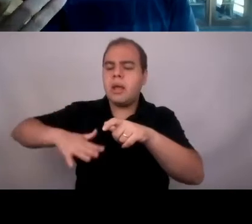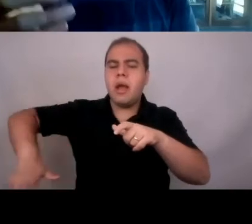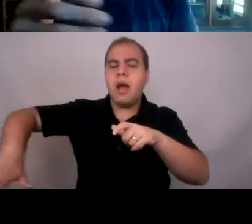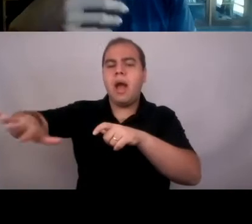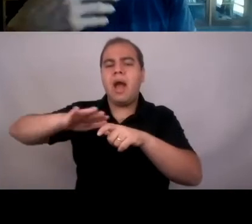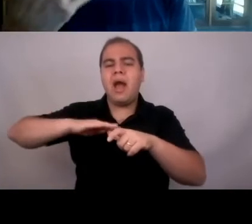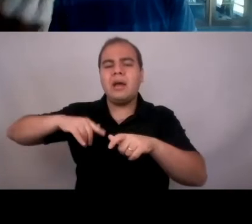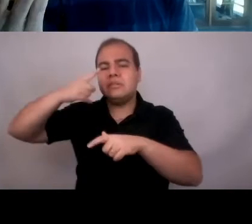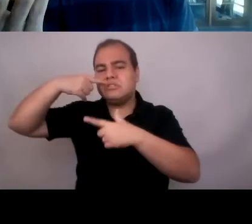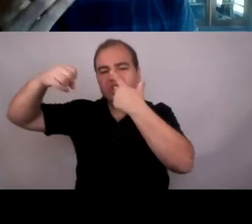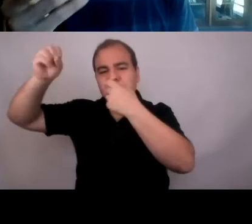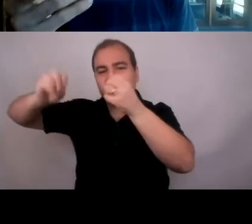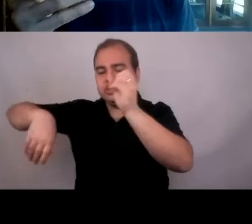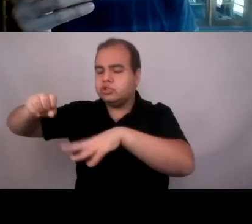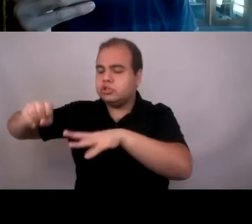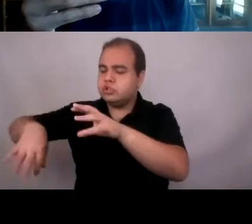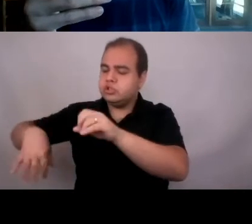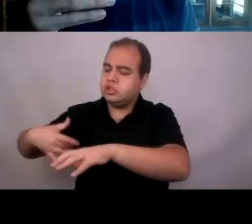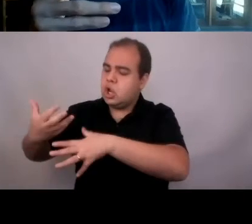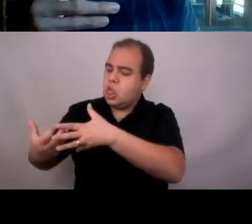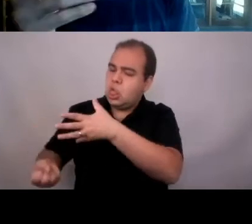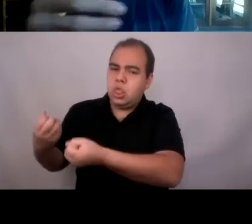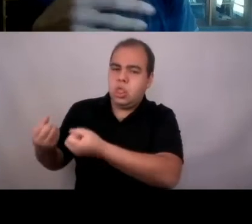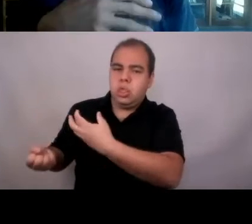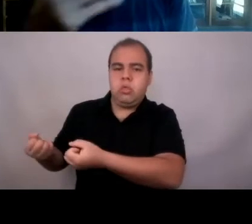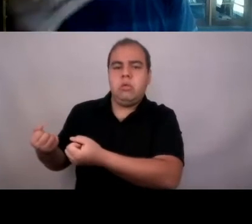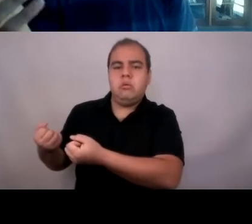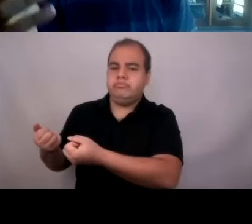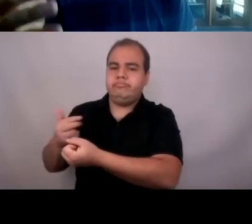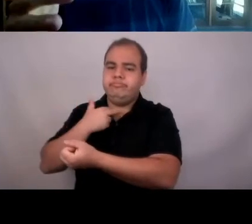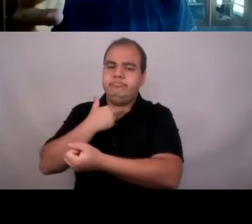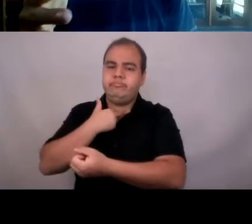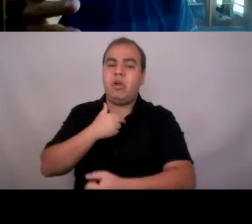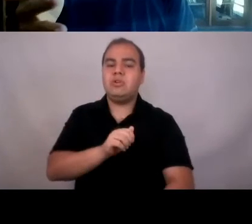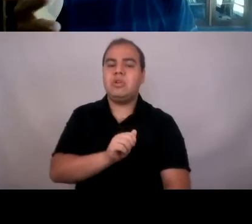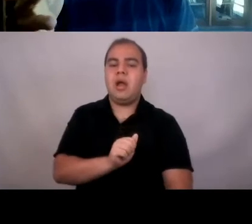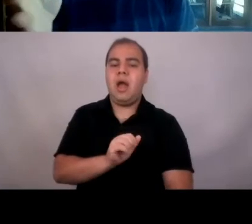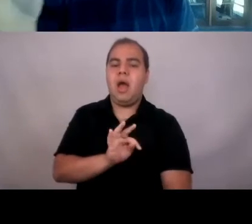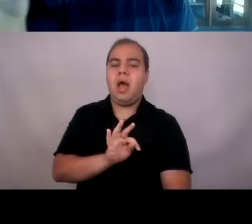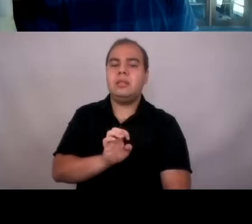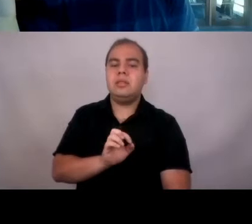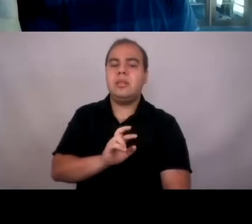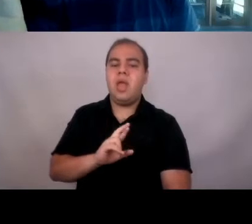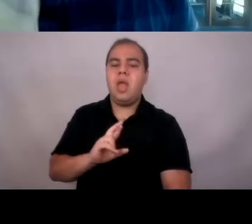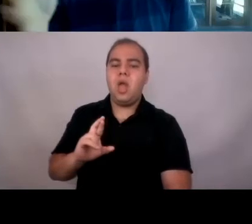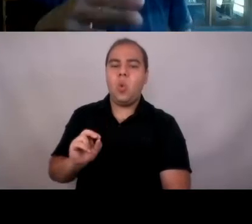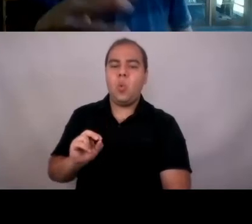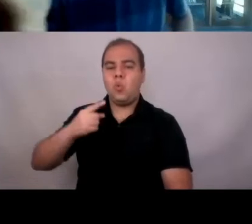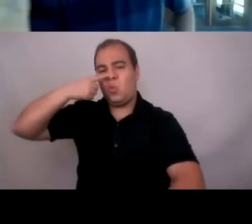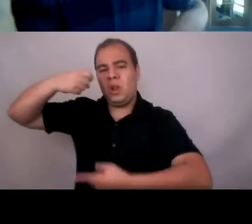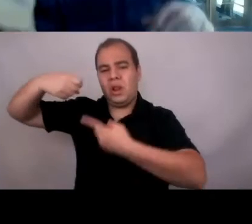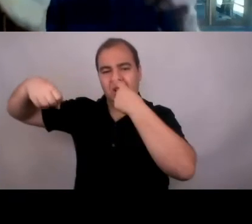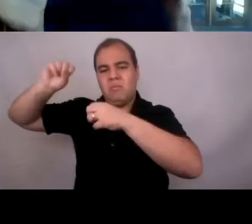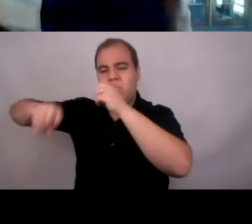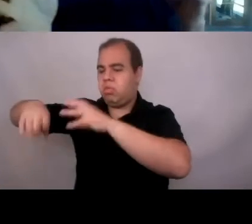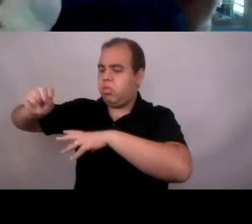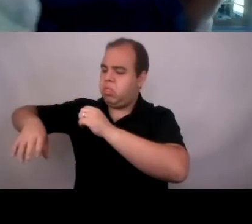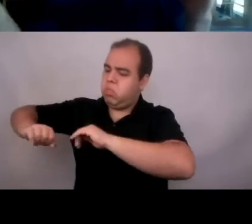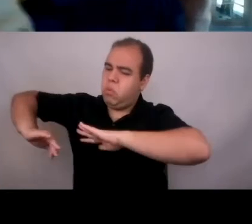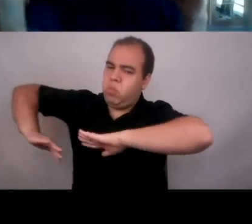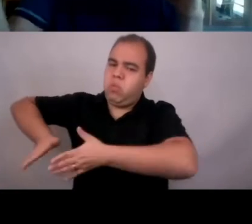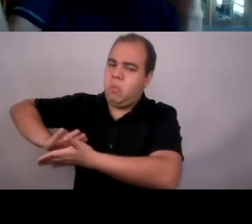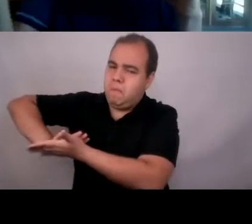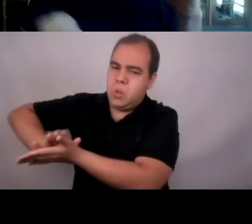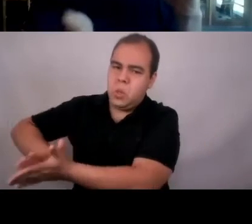aterro. Então, pode ser que alguns de vocês tenham que lidar com alguma situação em que houve movimentação do